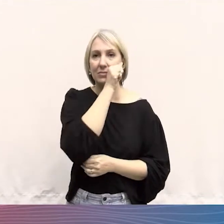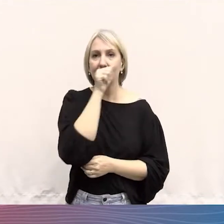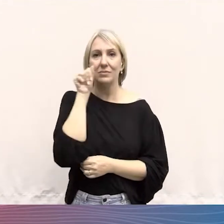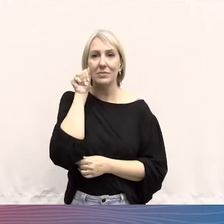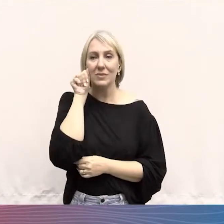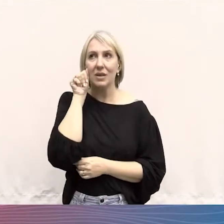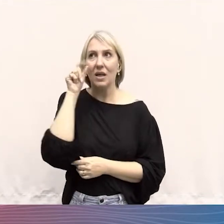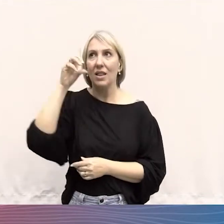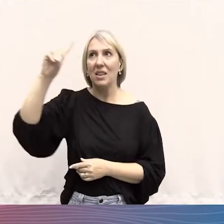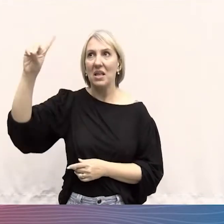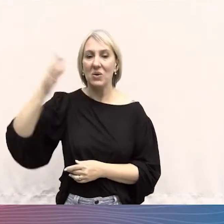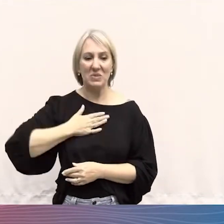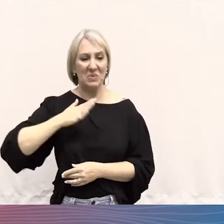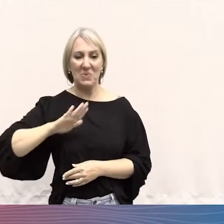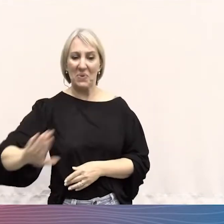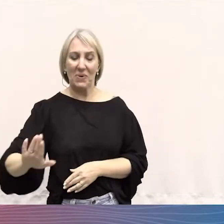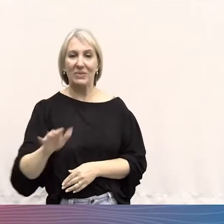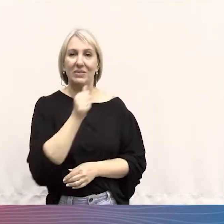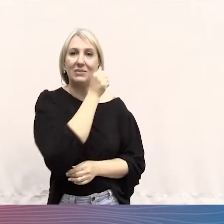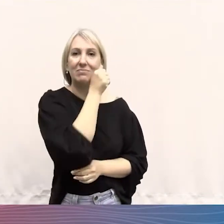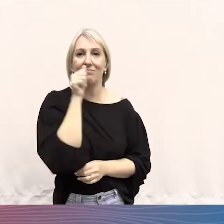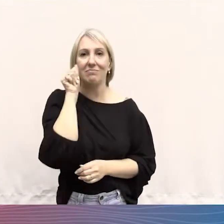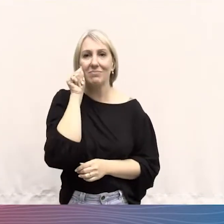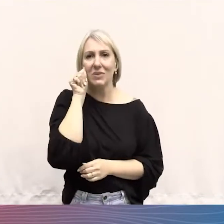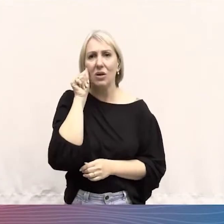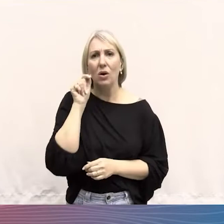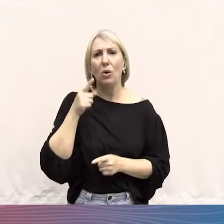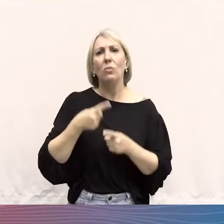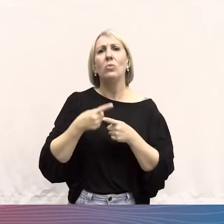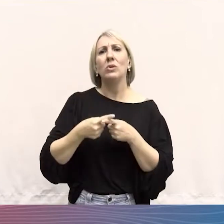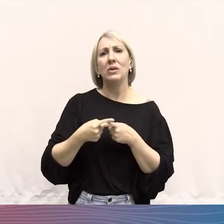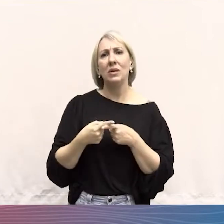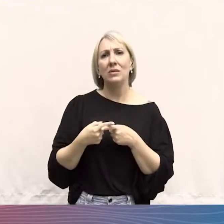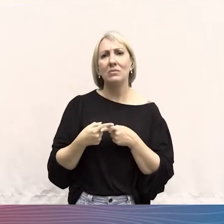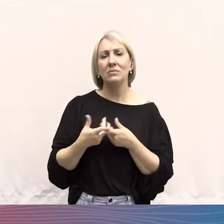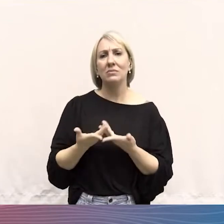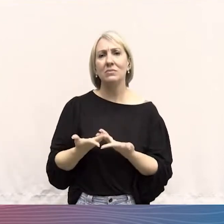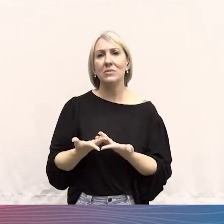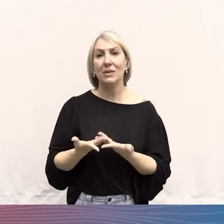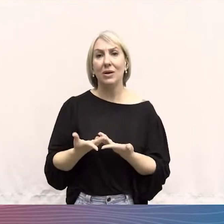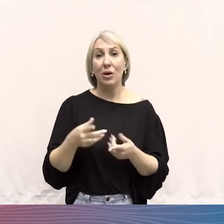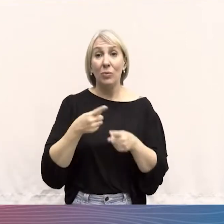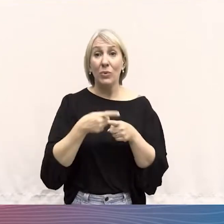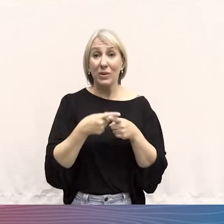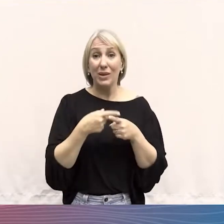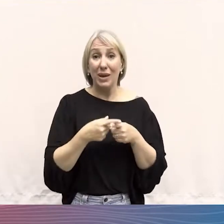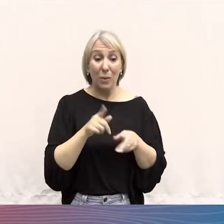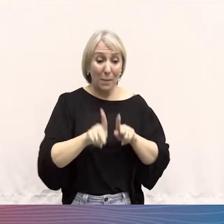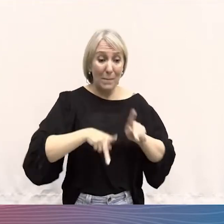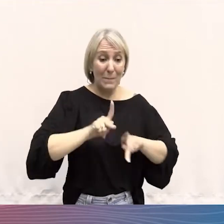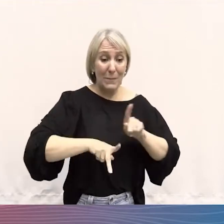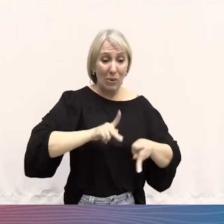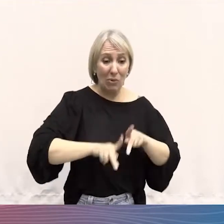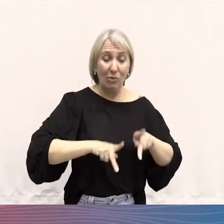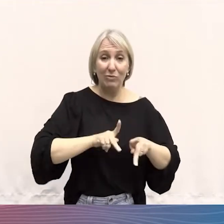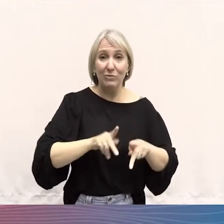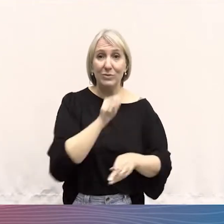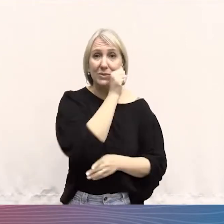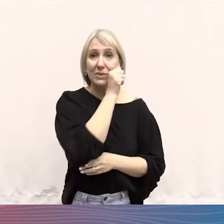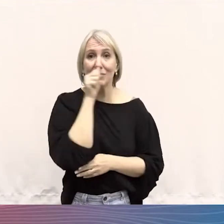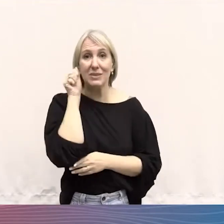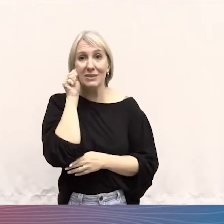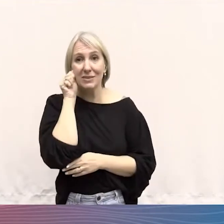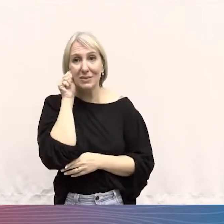samaritanos. Porque samaritanos é justamente o produto disso, que o povo de Israel foi lá no